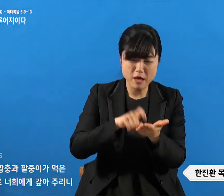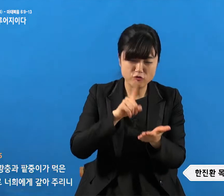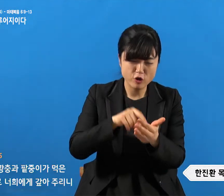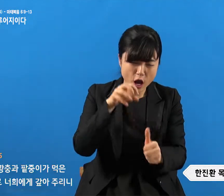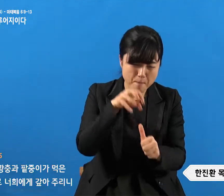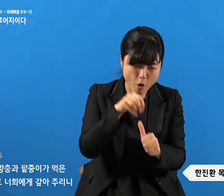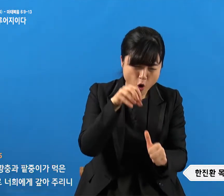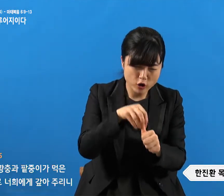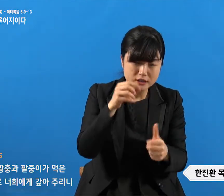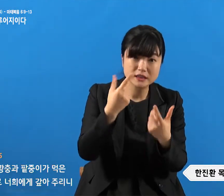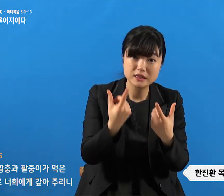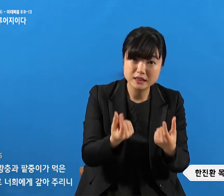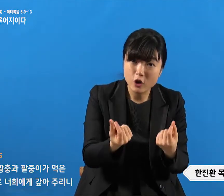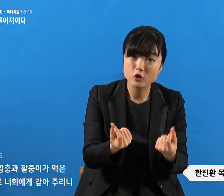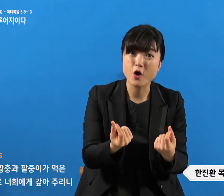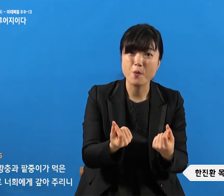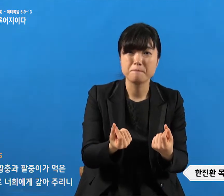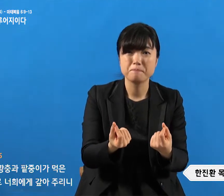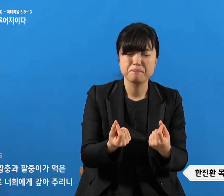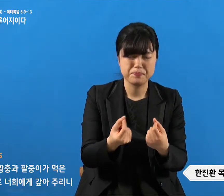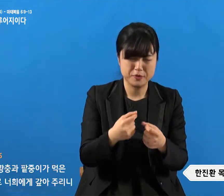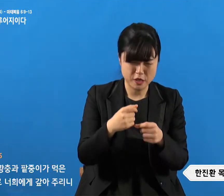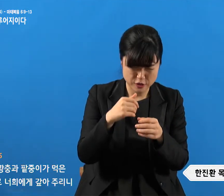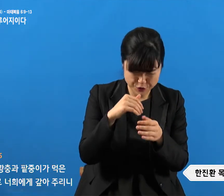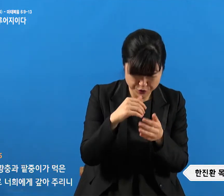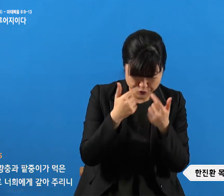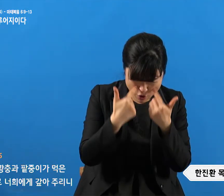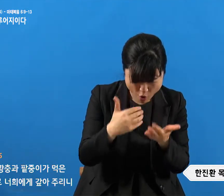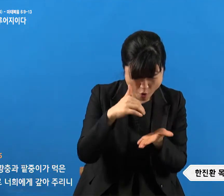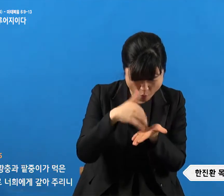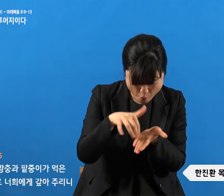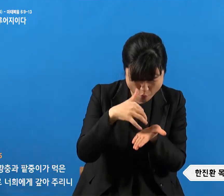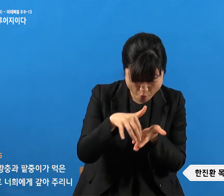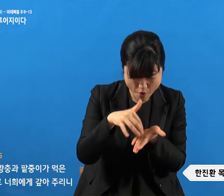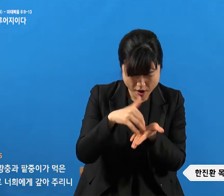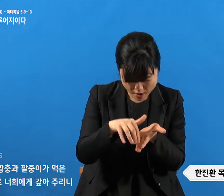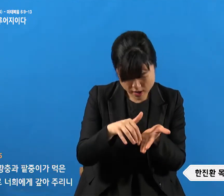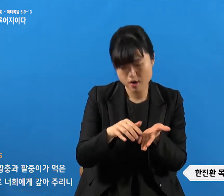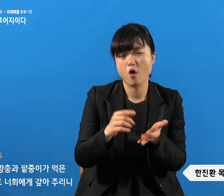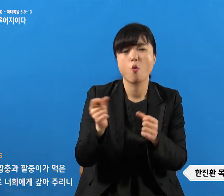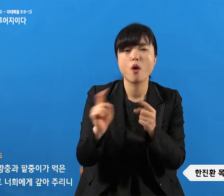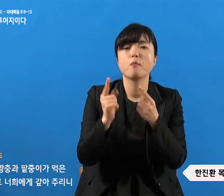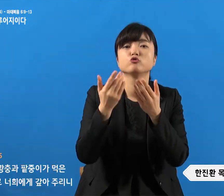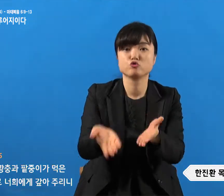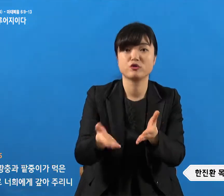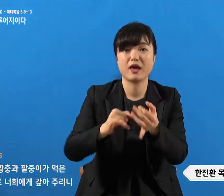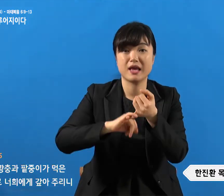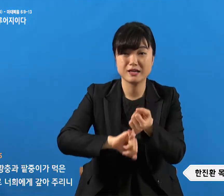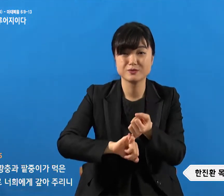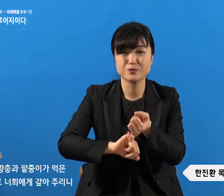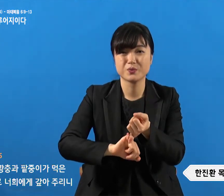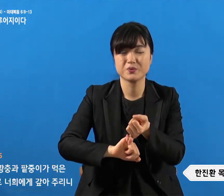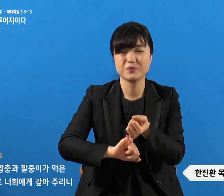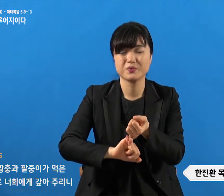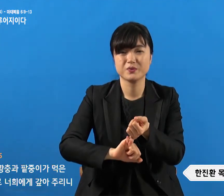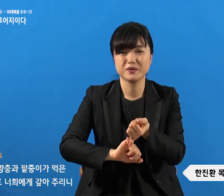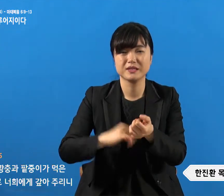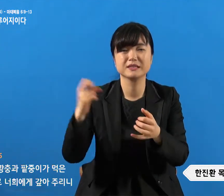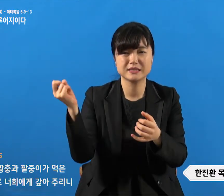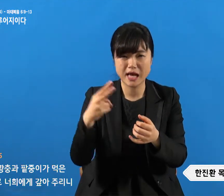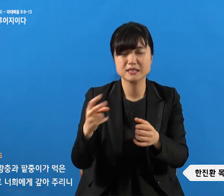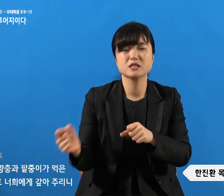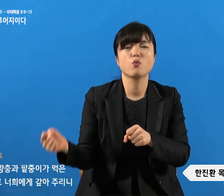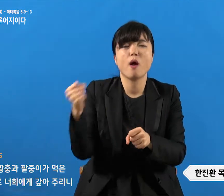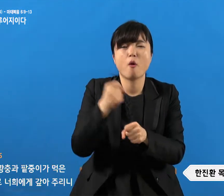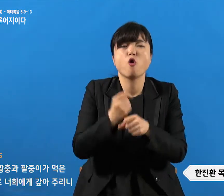먹어치운 그 횟수대로 정확하게 계산해서 내가 회복시켜 줄 것이다. 잃어버린 세월을